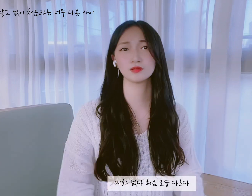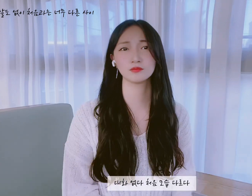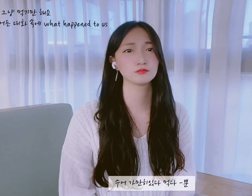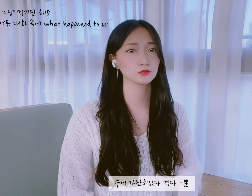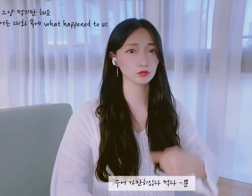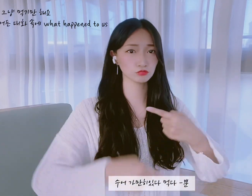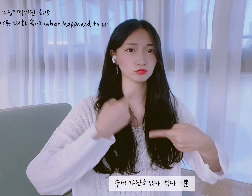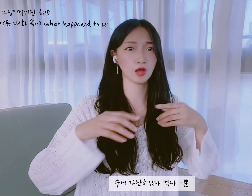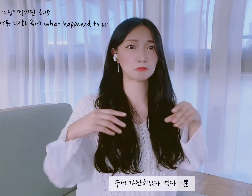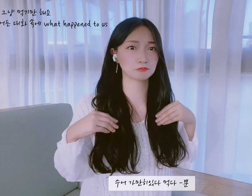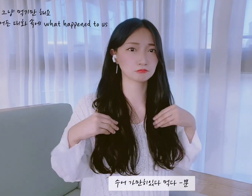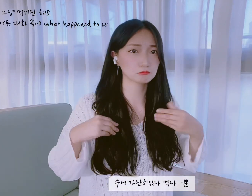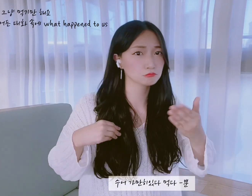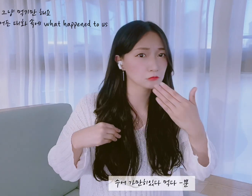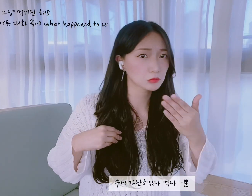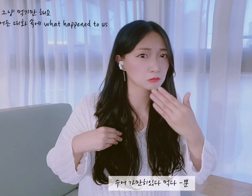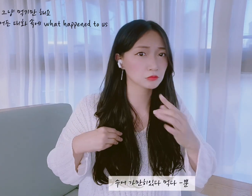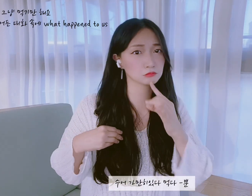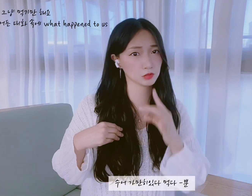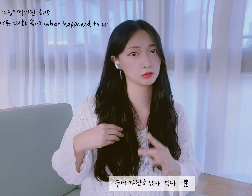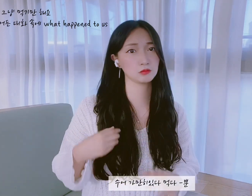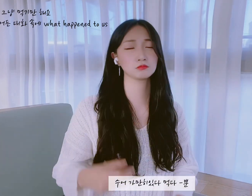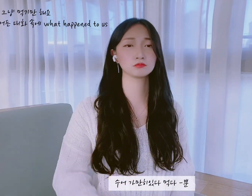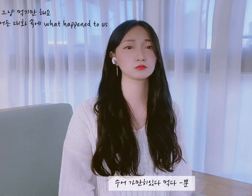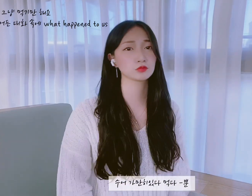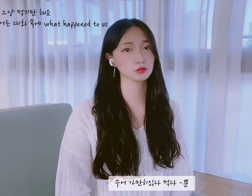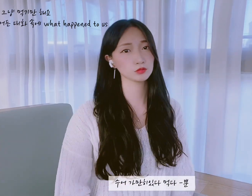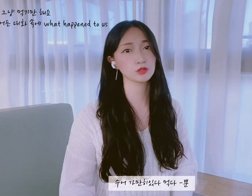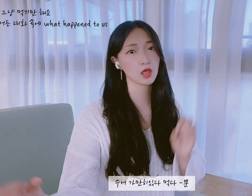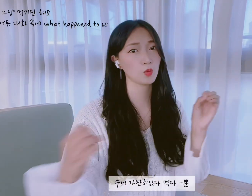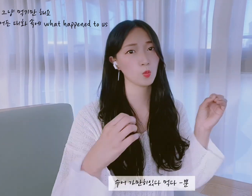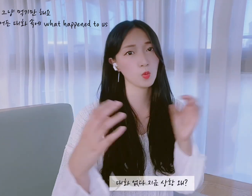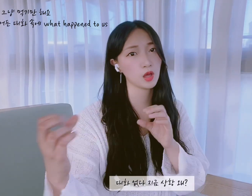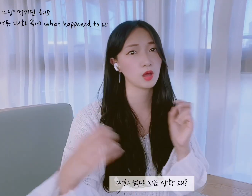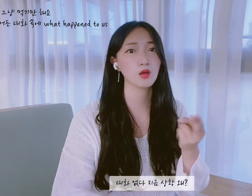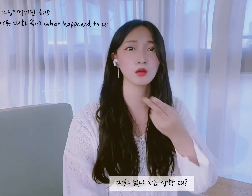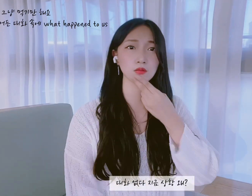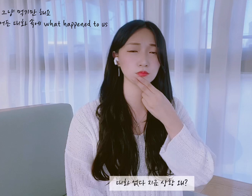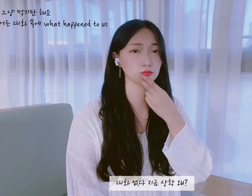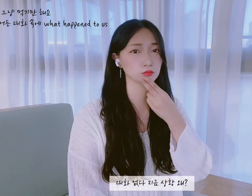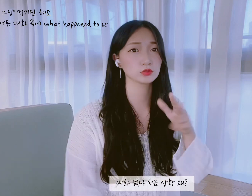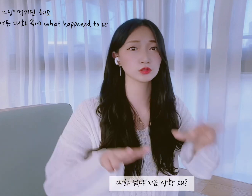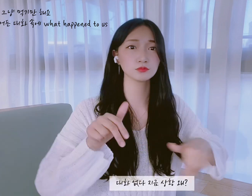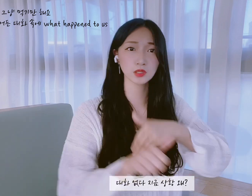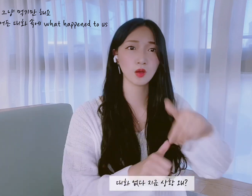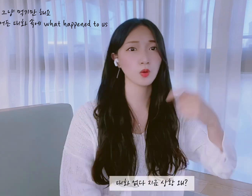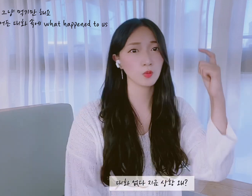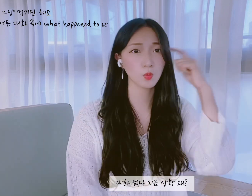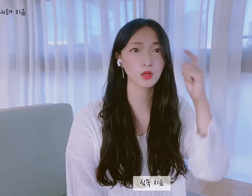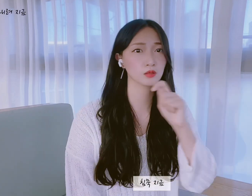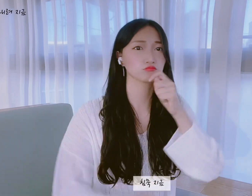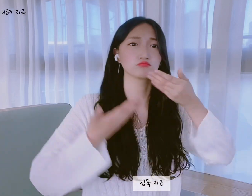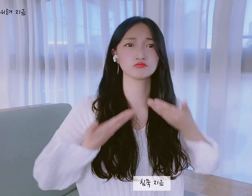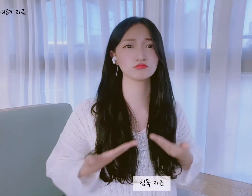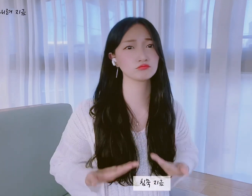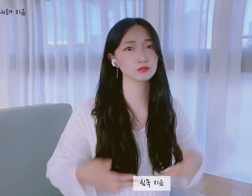말 없이 그냥 걷기만 해요 쫙 틀어두고 속에 what happened to us 무기배려